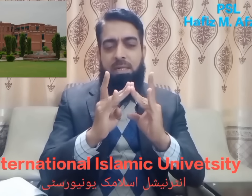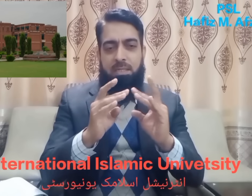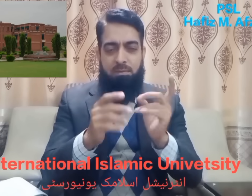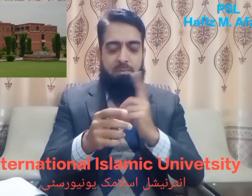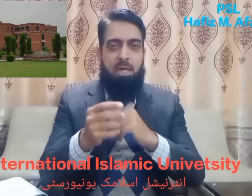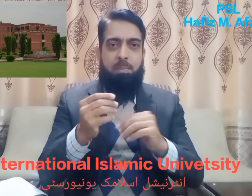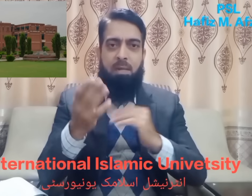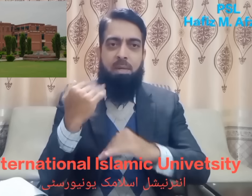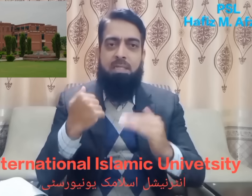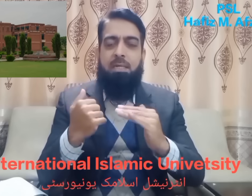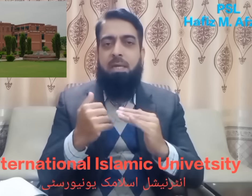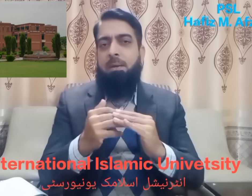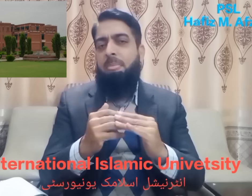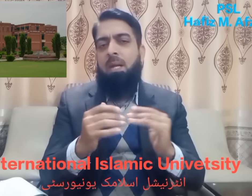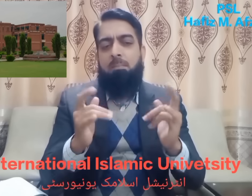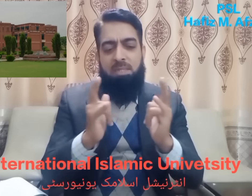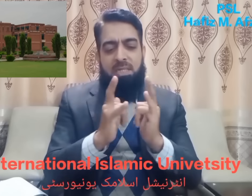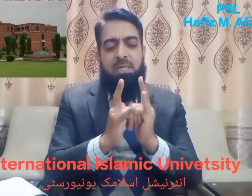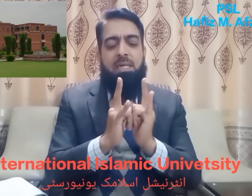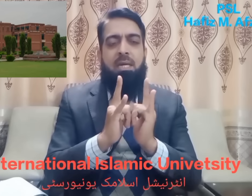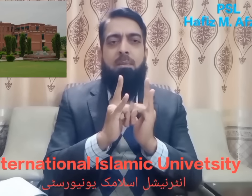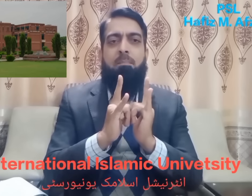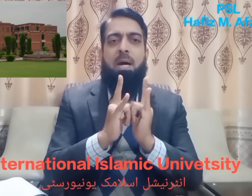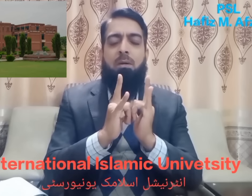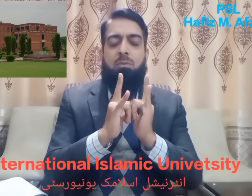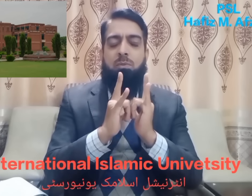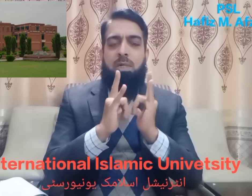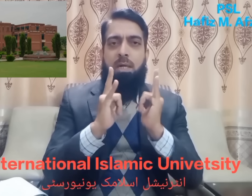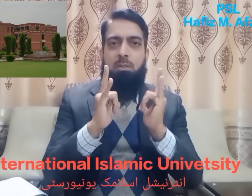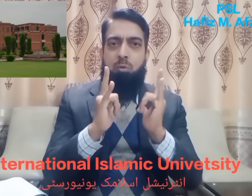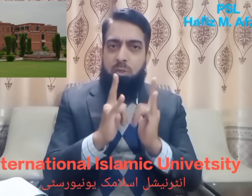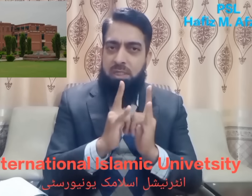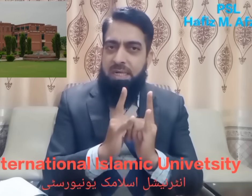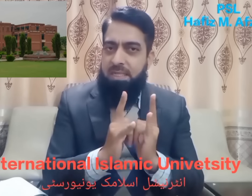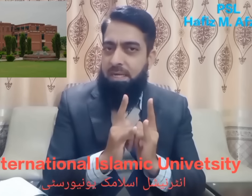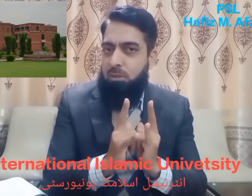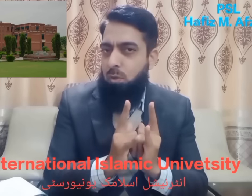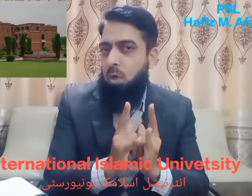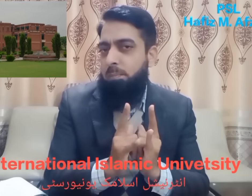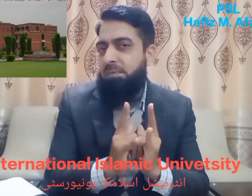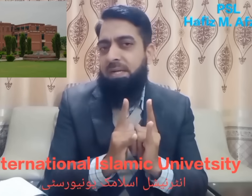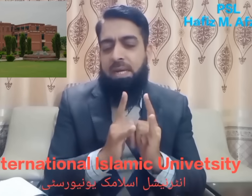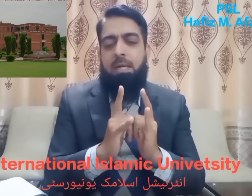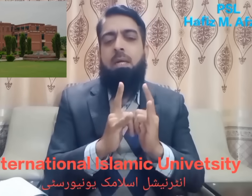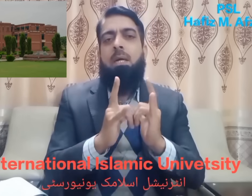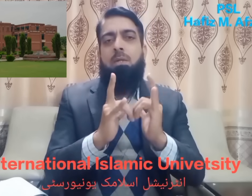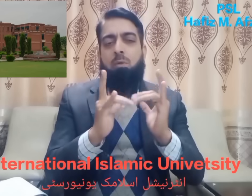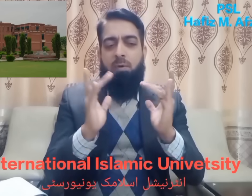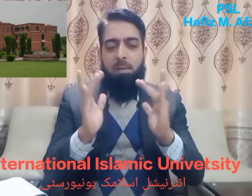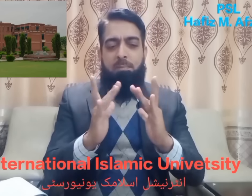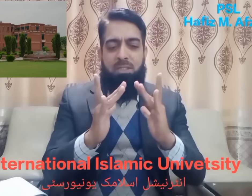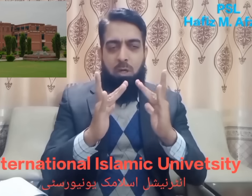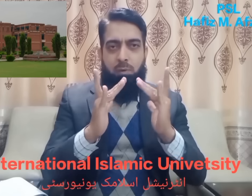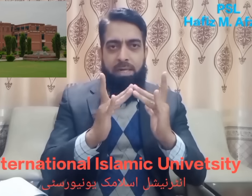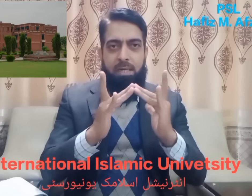कर एक पहले मैंने साइन किया है। बेसिकली ये दूसरा चुबुर्जी का साइन है जो लाहौर में वाक़ है, तो वहां पे भी इसकी करेक्ट